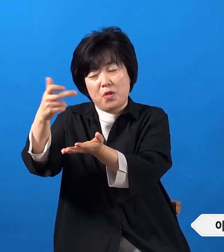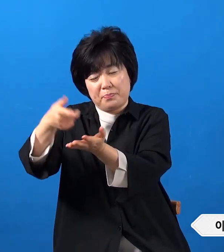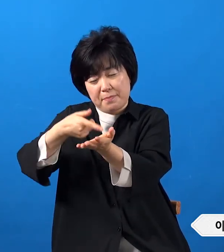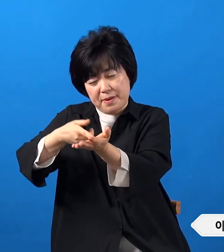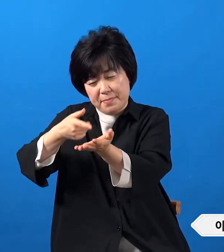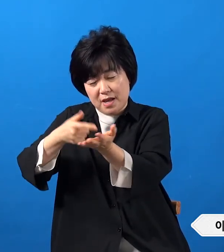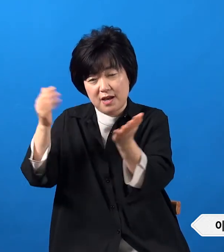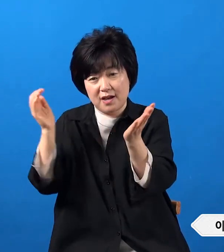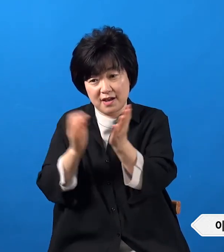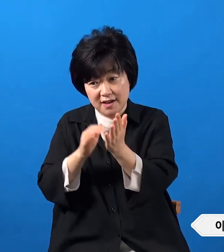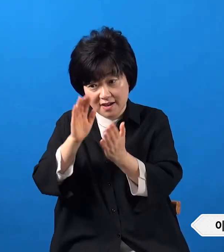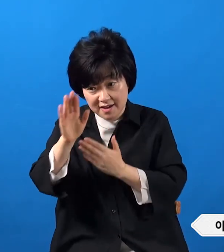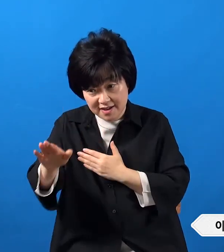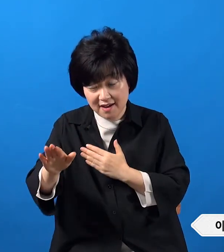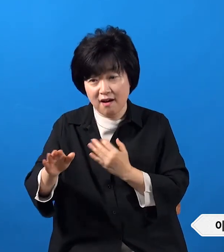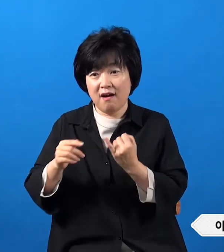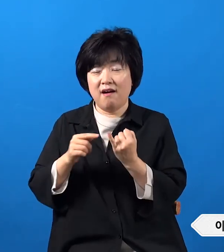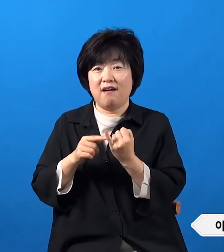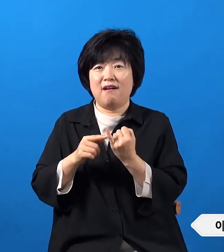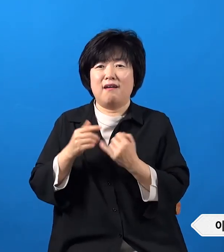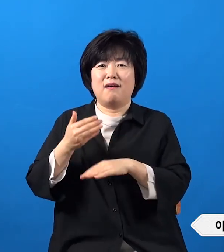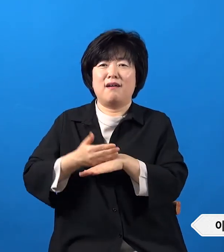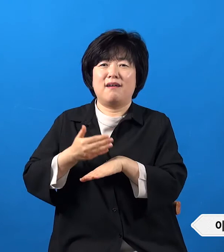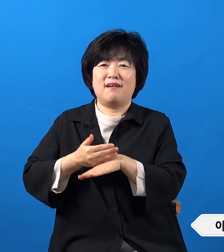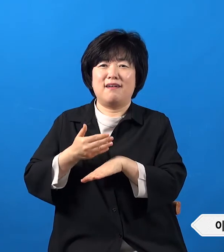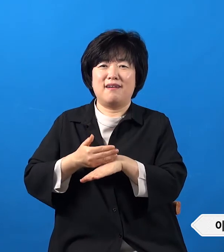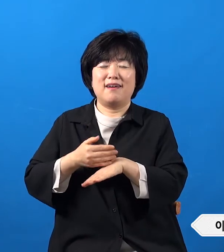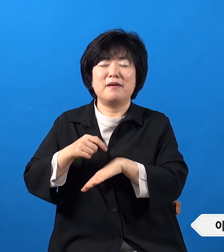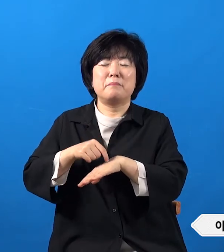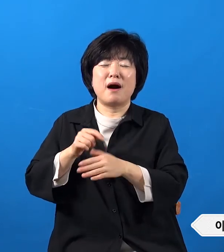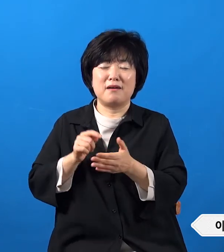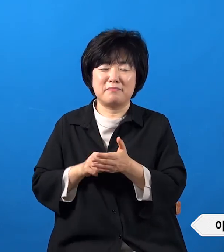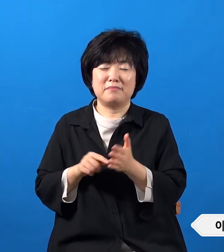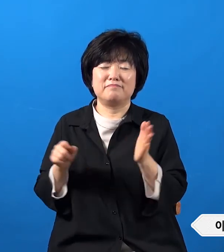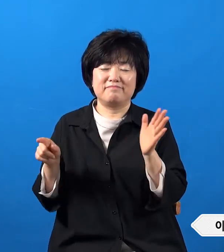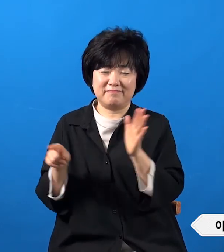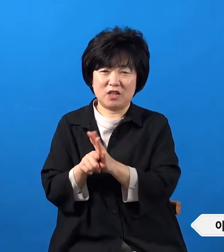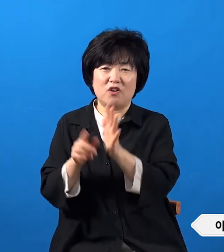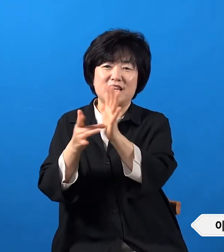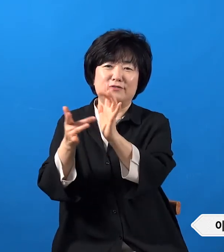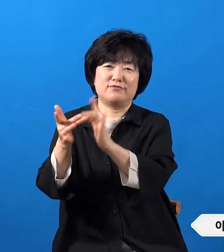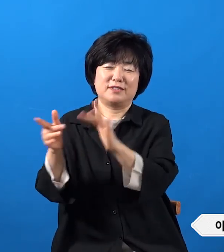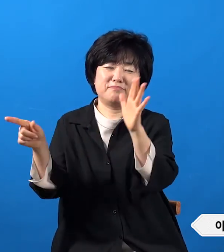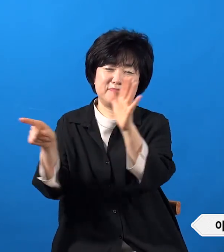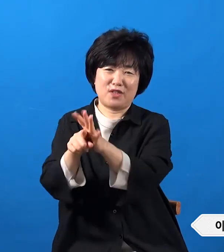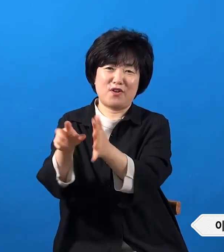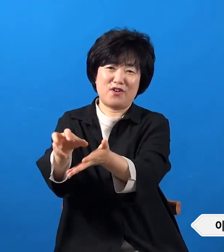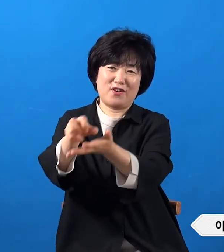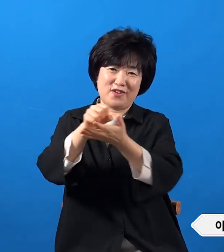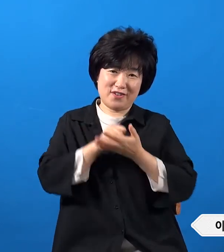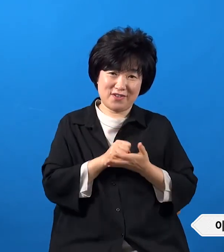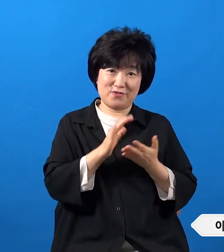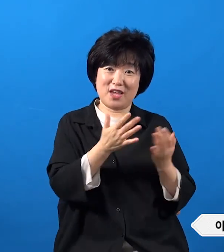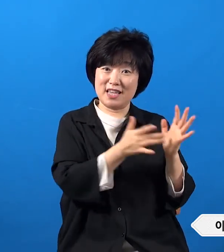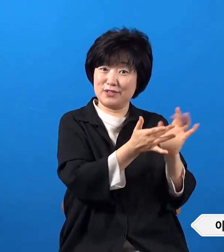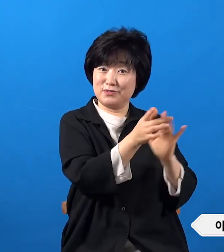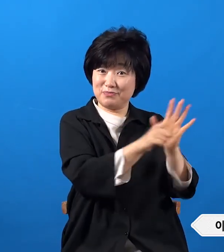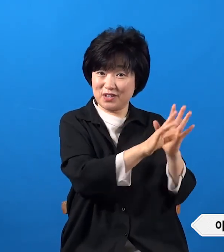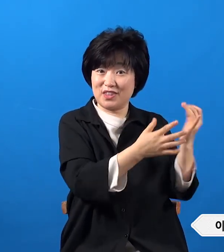열리고 그녀는 예수님을 구주와 주님으로 자기 마음속에 영접합니다. 그리스도인이 됩니다. 또